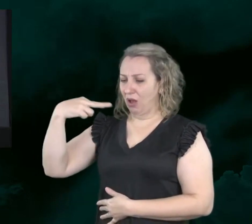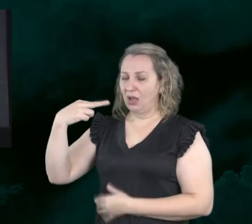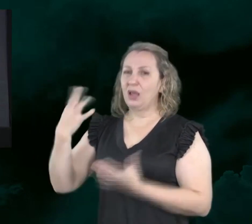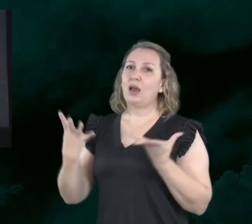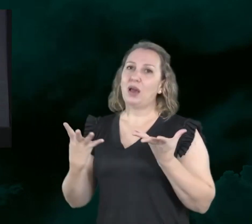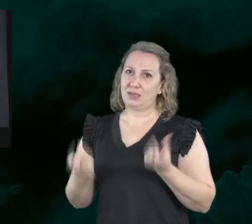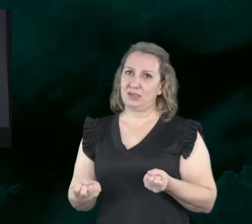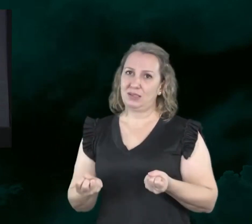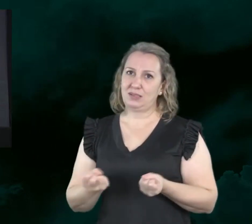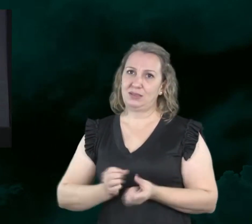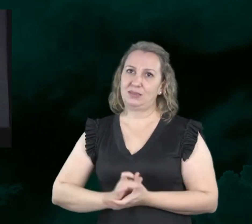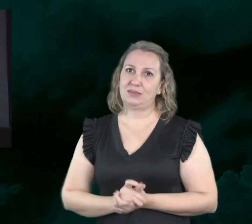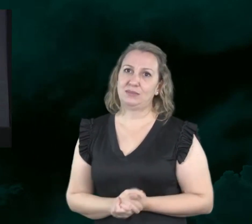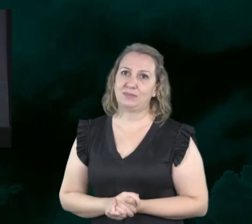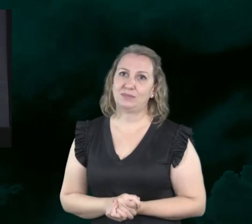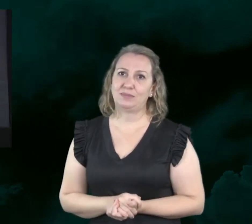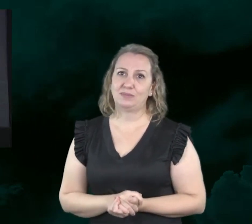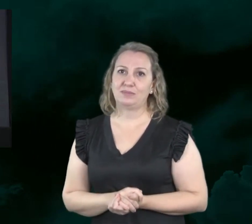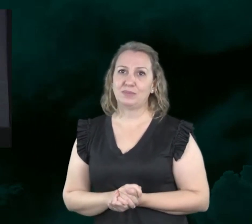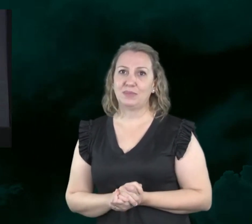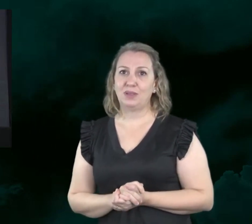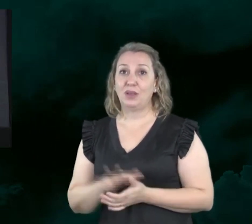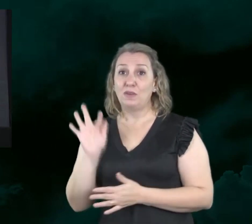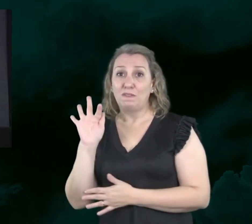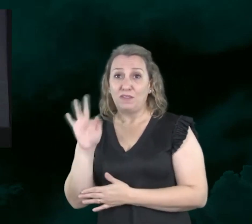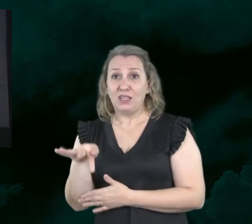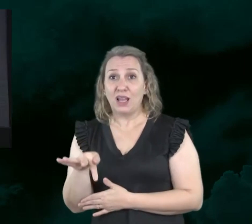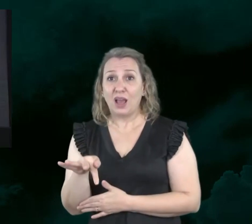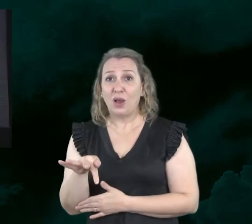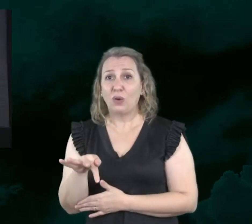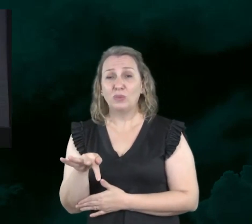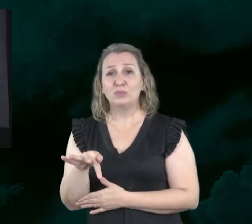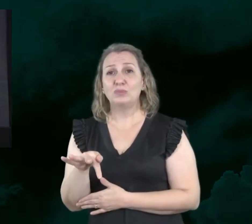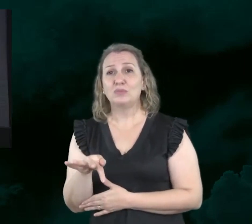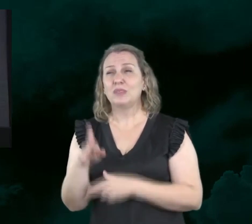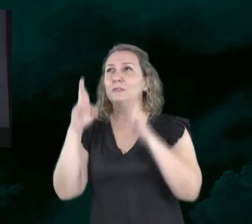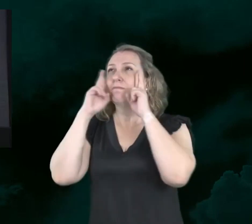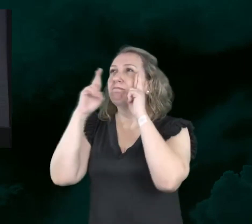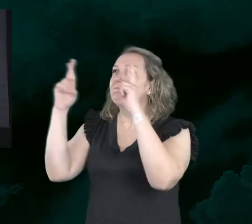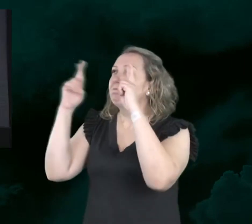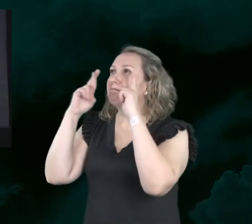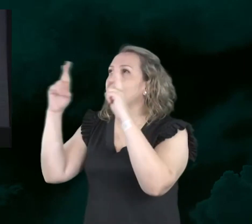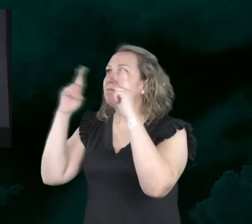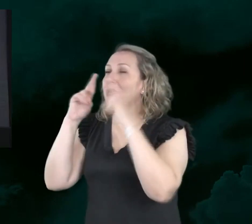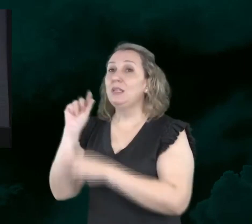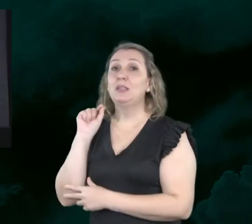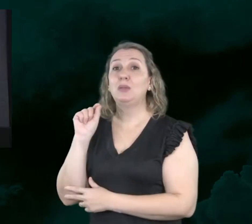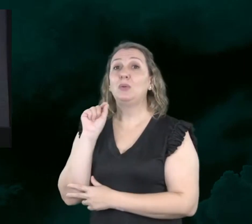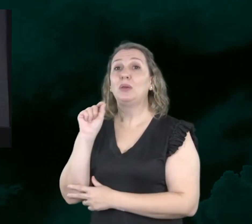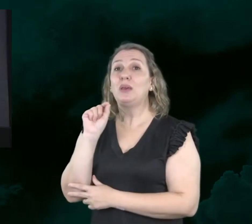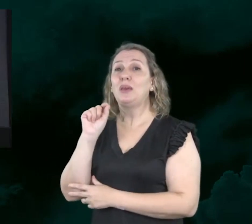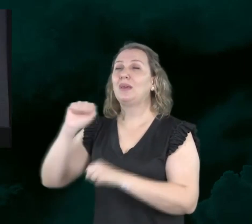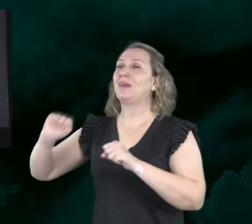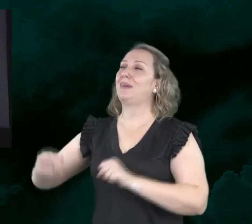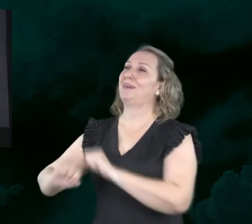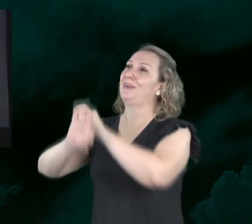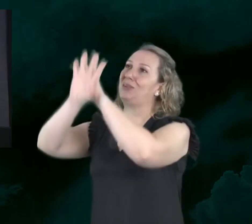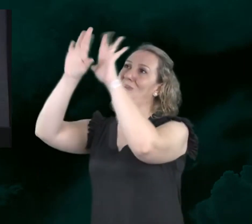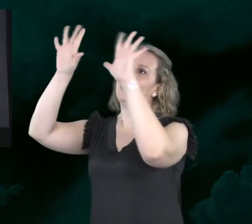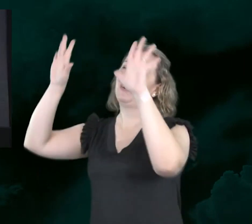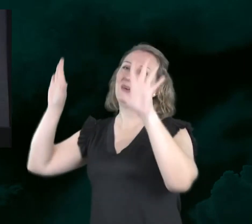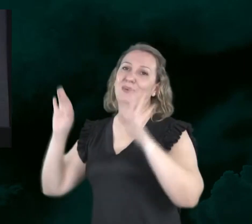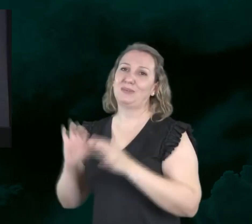esperança. Esperança é o quê? Esperança da glória. Então vamos lá para aquela, para